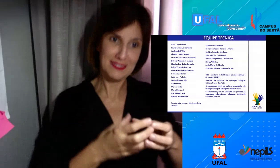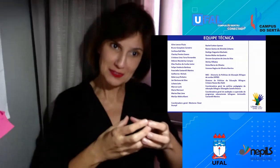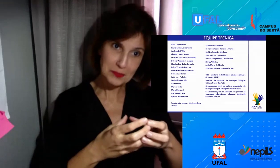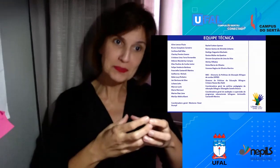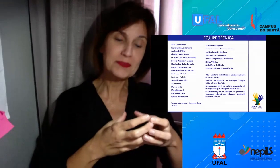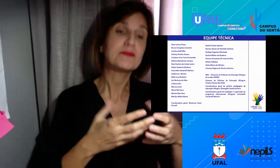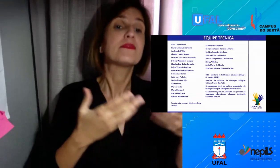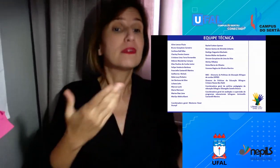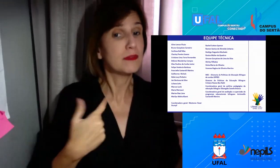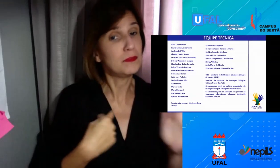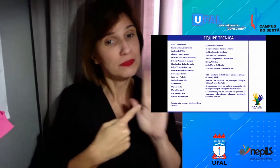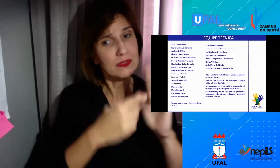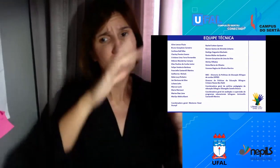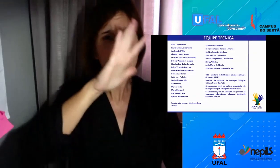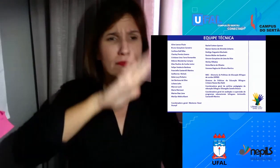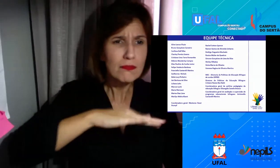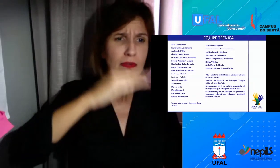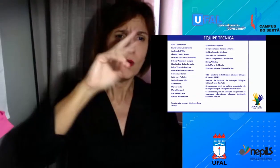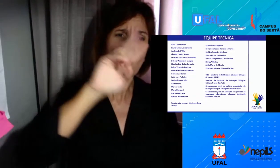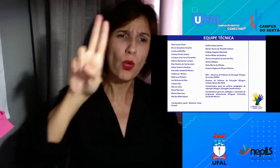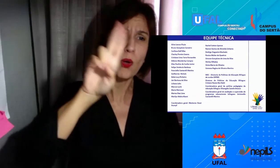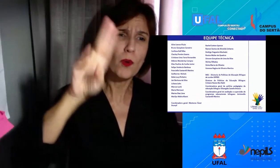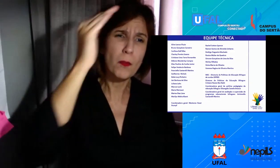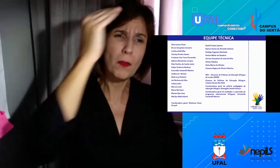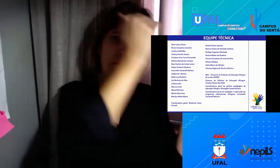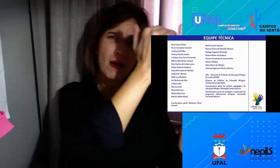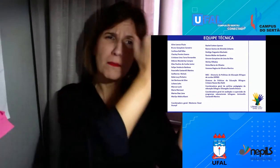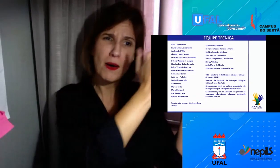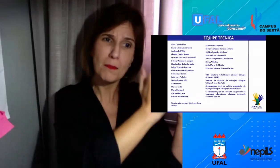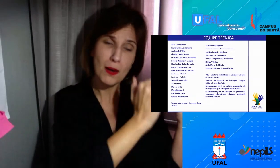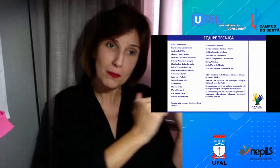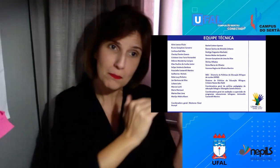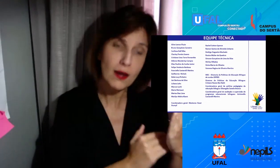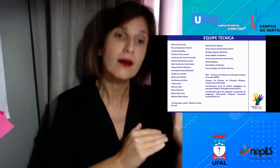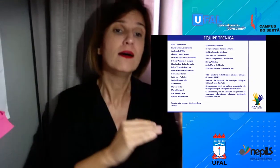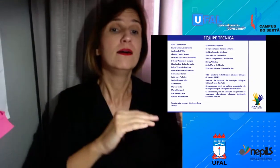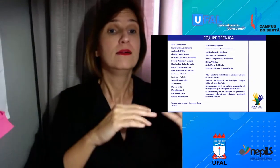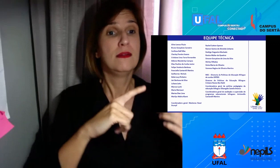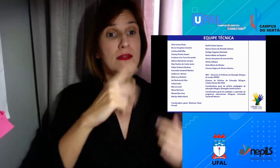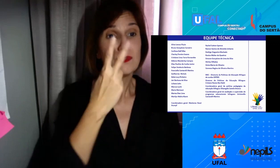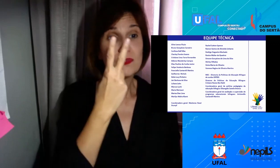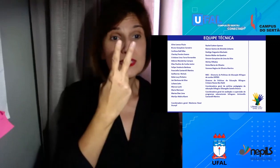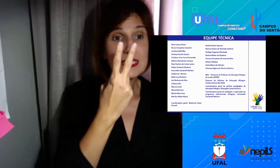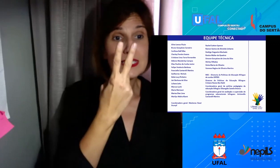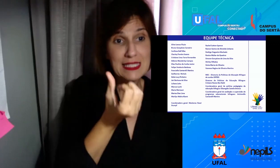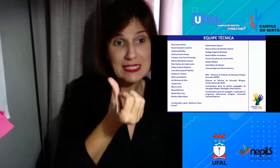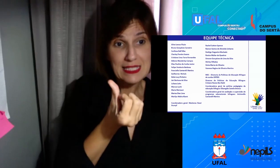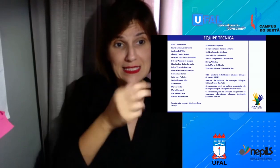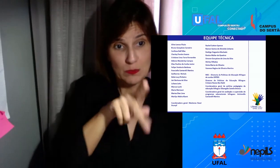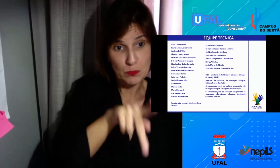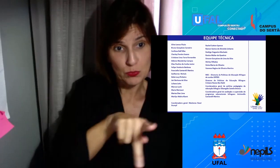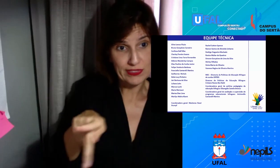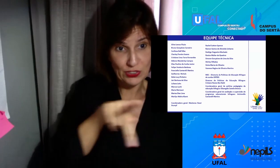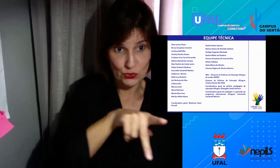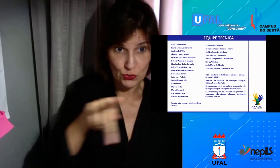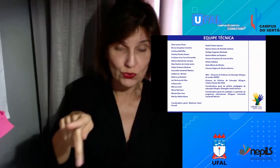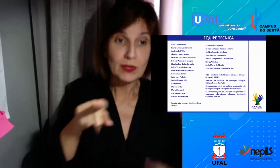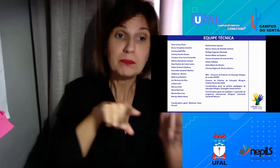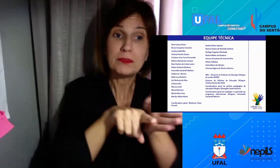Bem, a nossa equipe técnica é composta por muitas pessoas, e aqui estão elencados todos esses